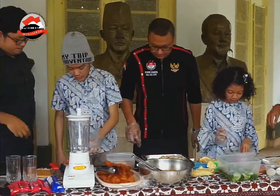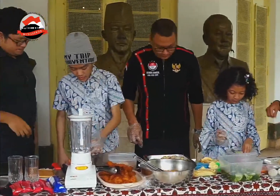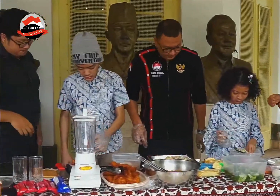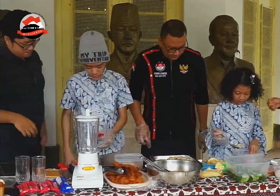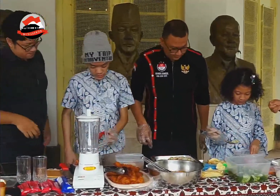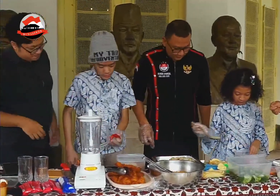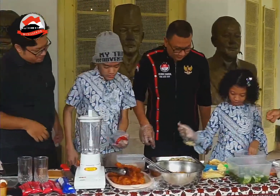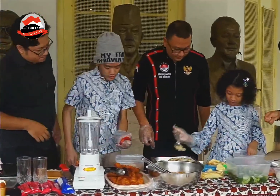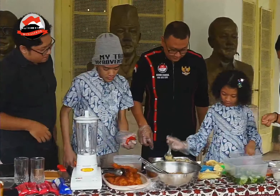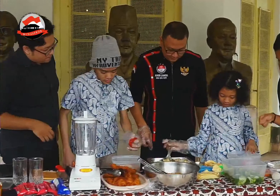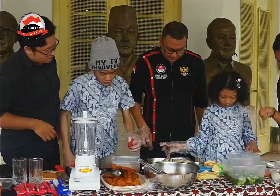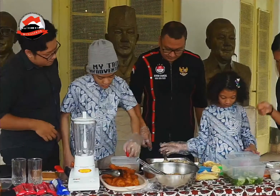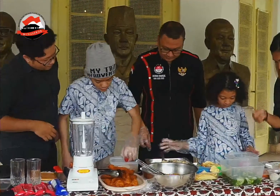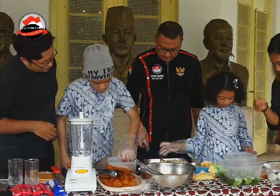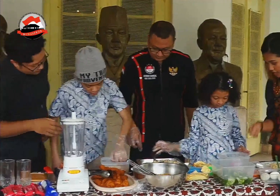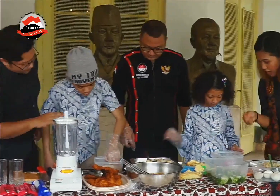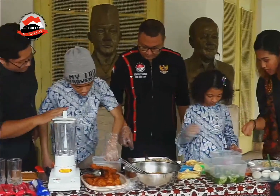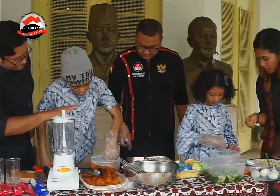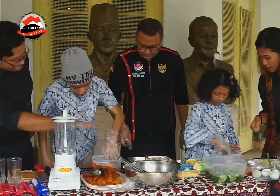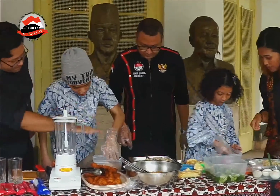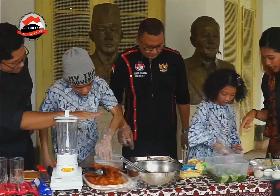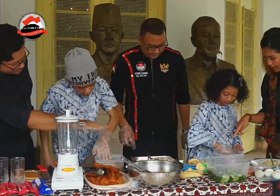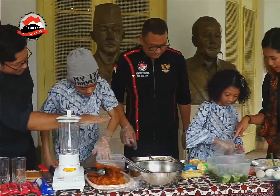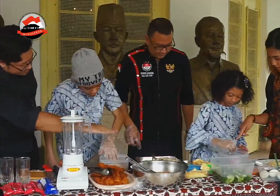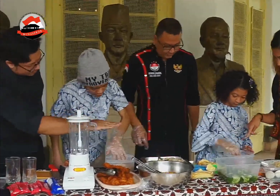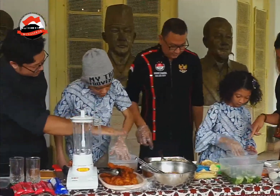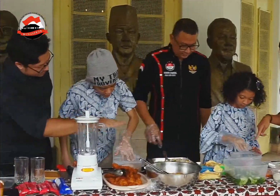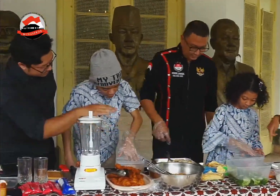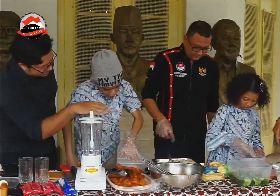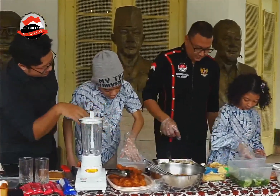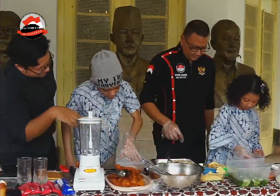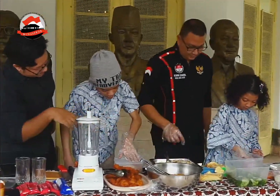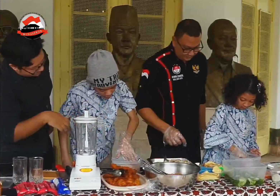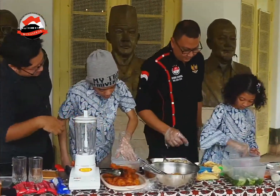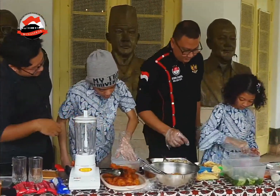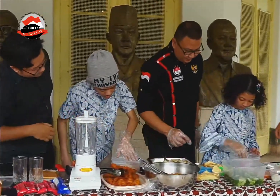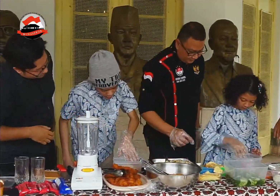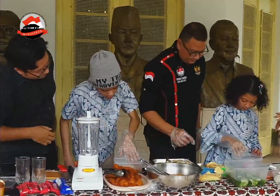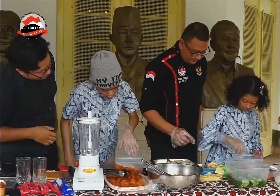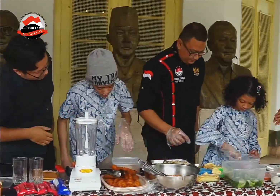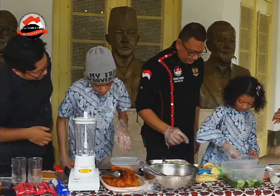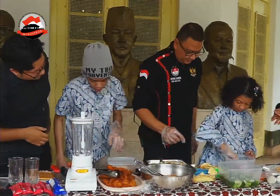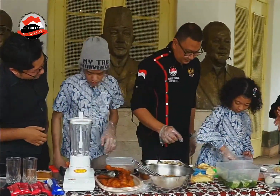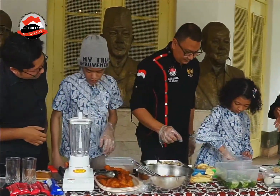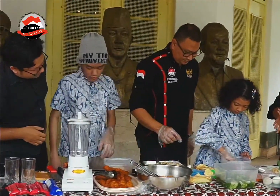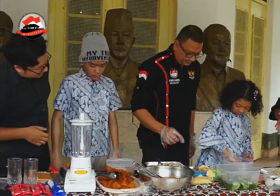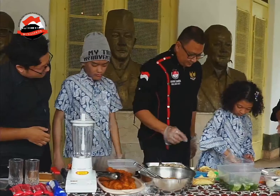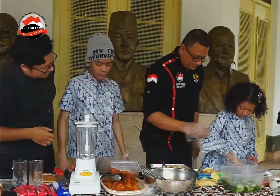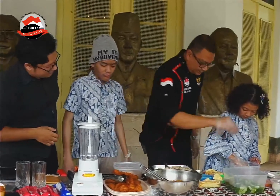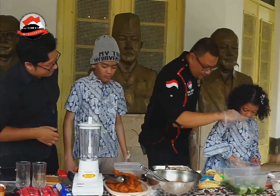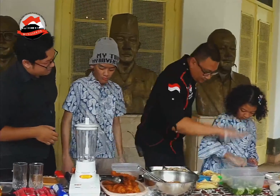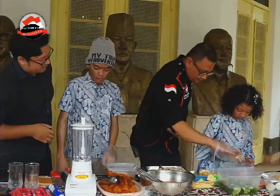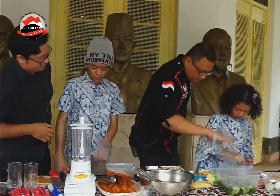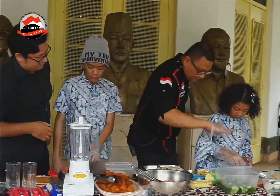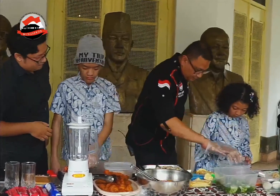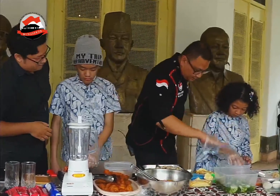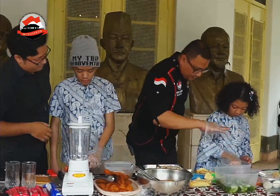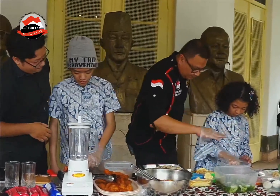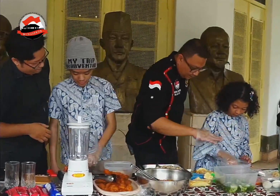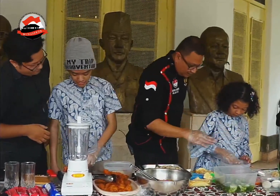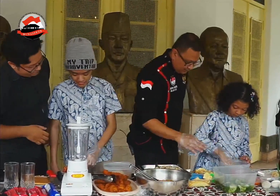Ini harus padet nada. Jadi ditekan-tekan pakai tangan nada yang sudah pakai sarung